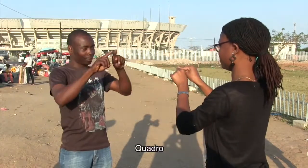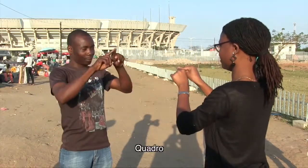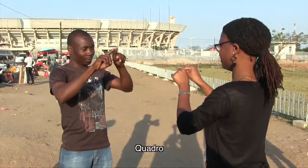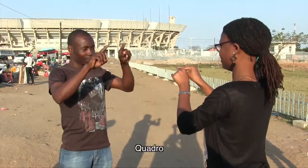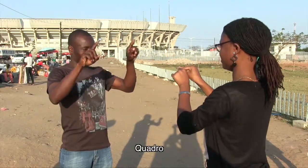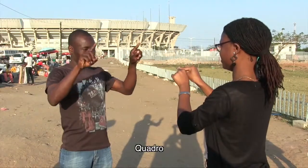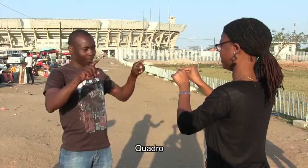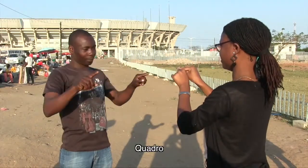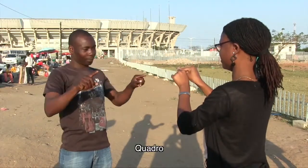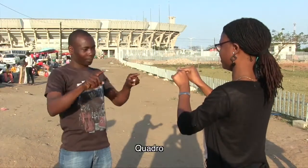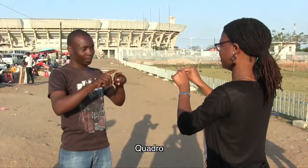quadro.